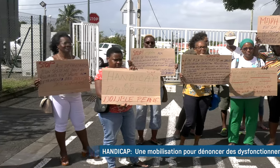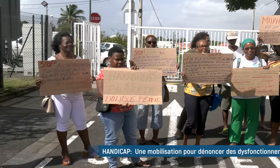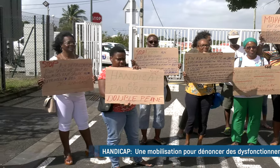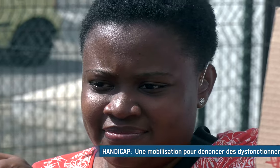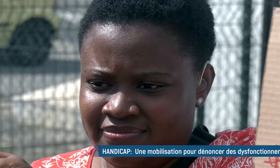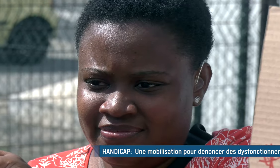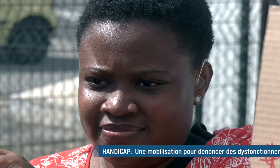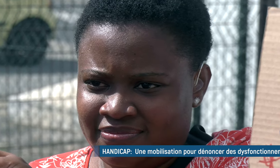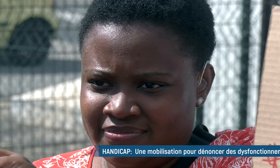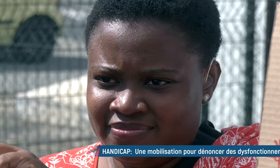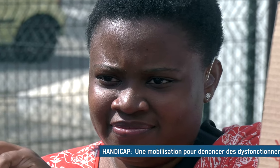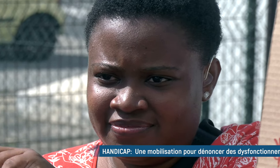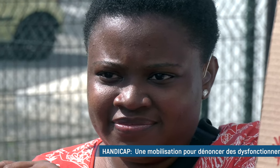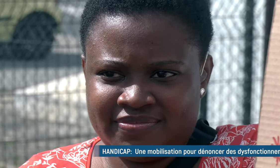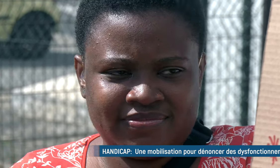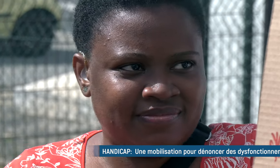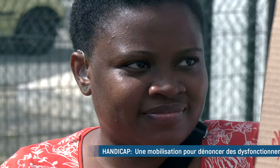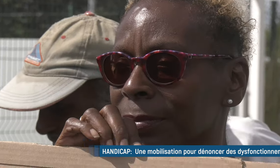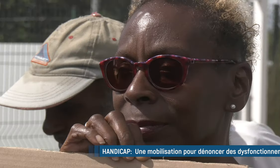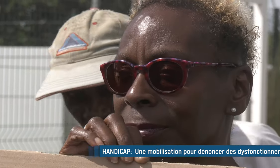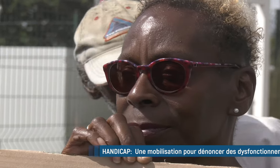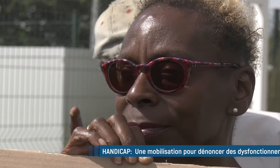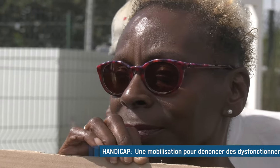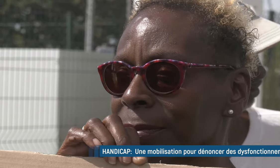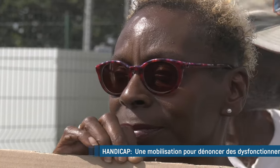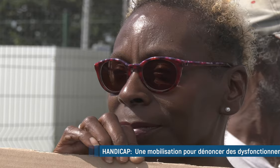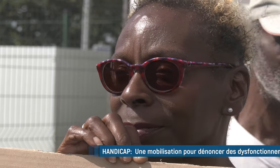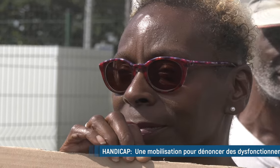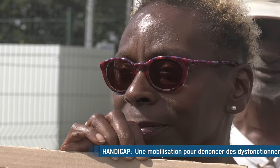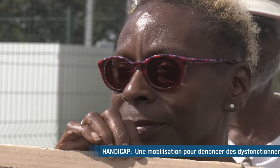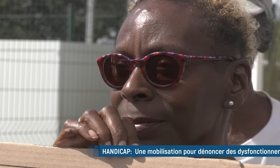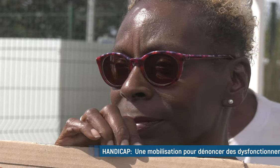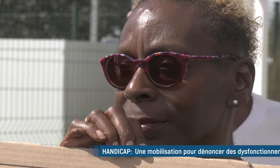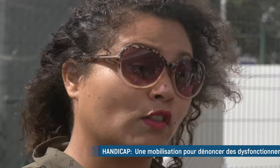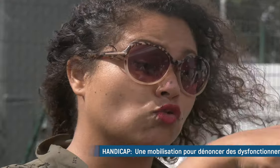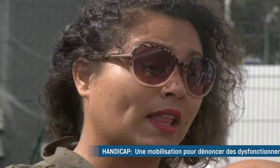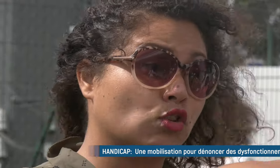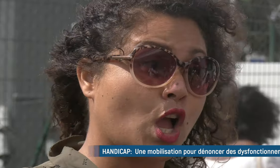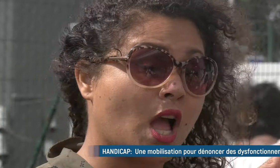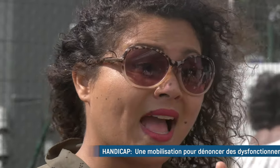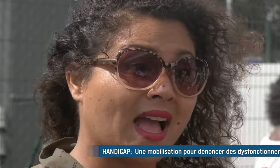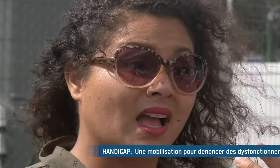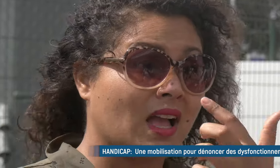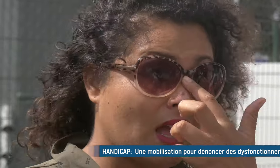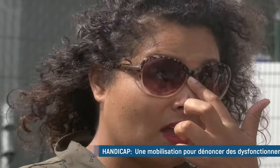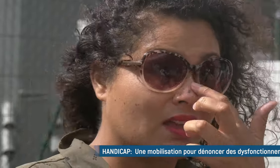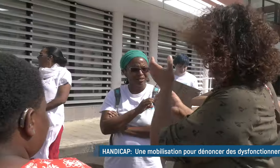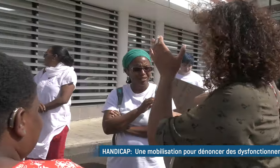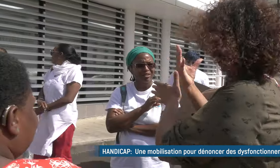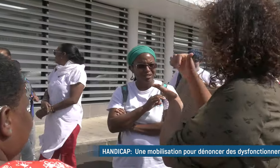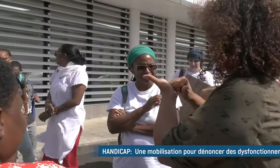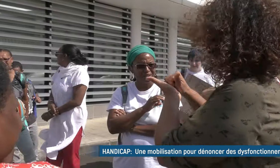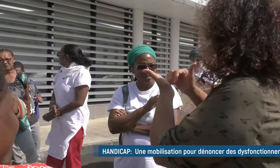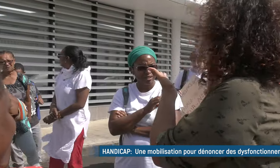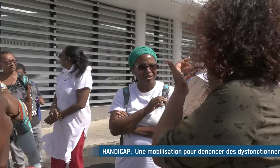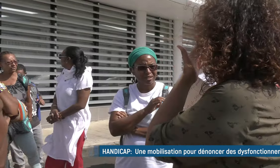population. Souvent invisible aux yeux de la société, beaucoup souffrent en silence. Même dans les centres pourtant spécialisés. Souvent,